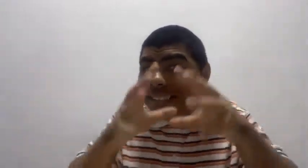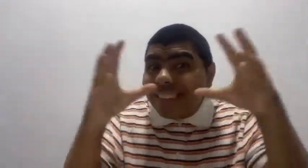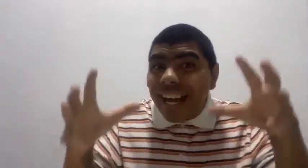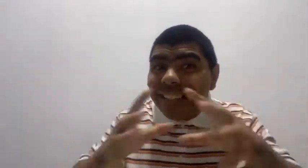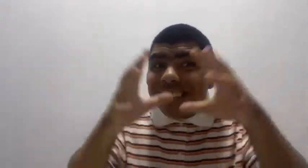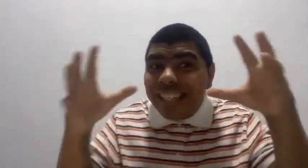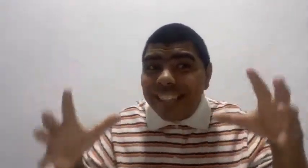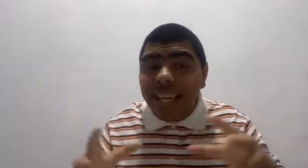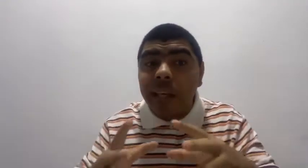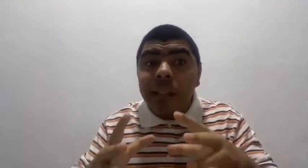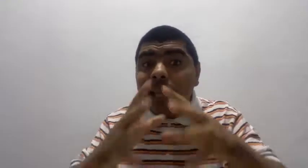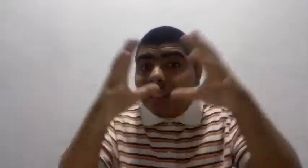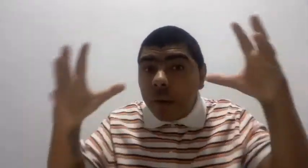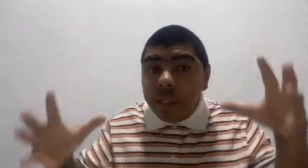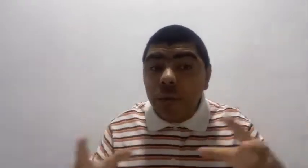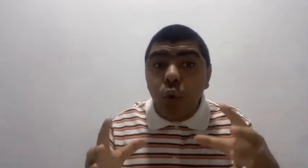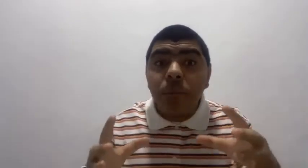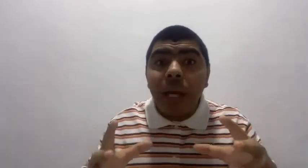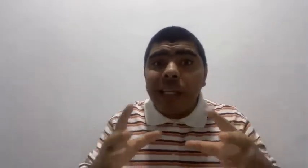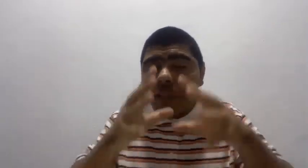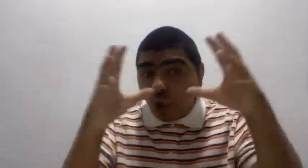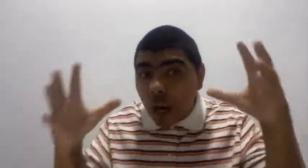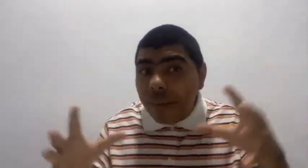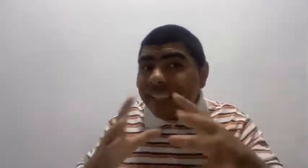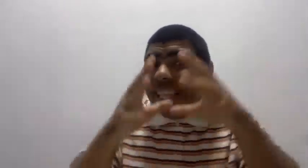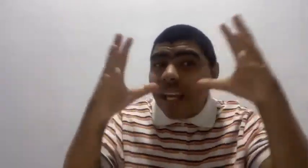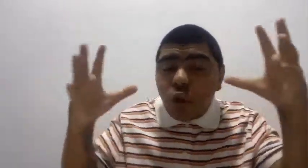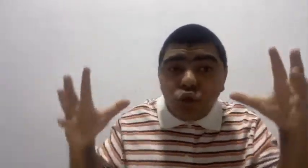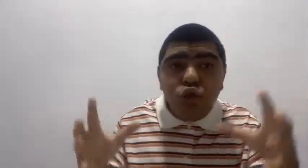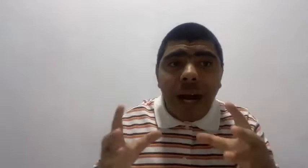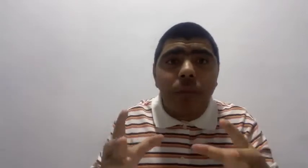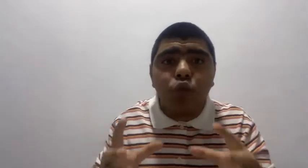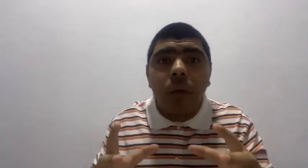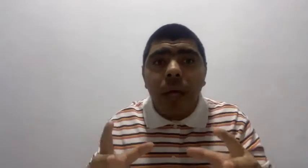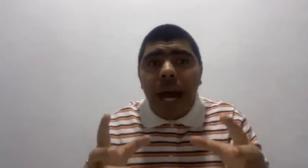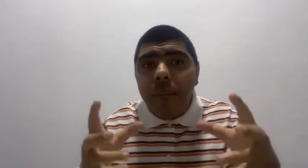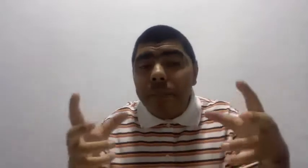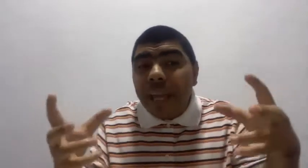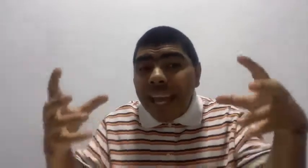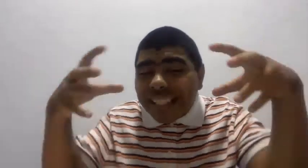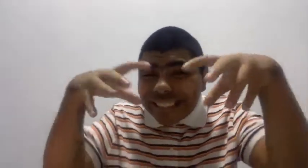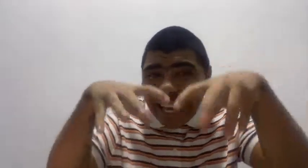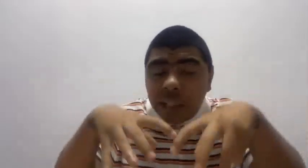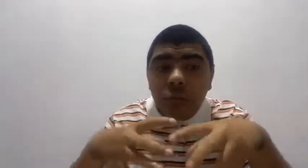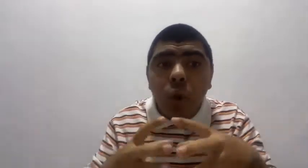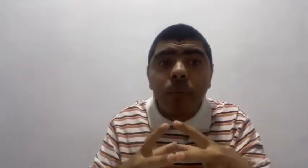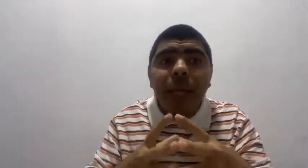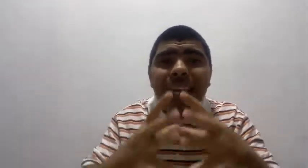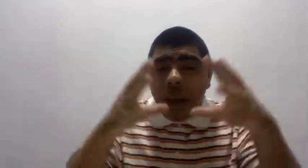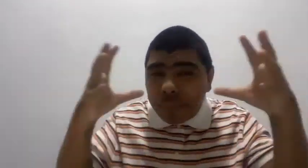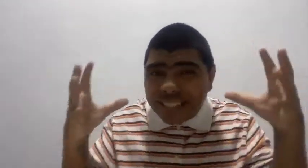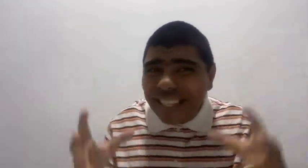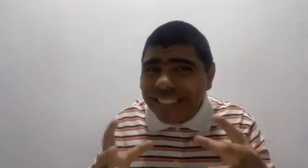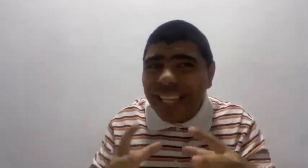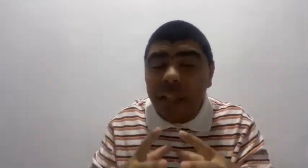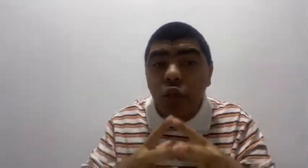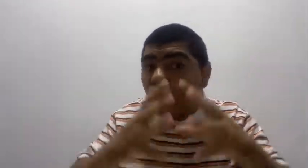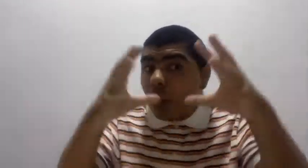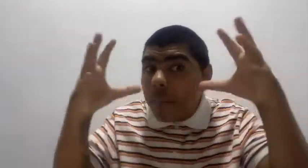falta de esta virtud que solamente la encontramos. Amén. Estando en la presencia de Dios,